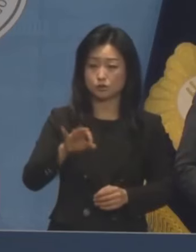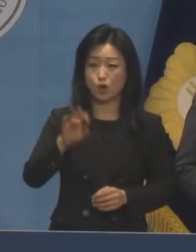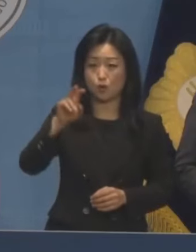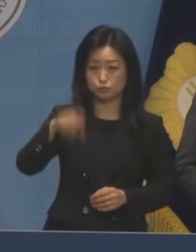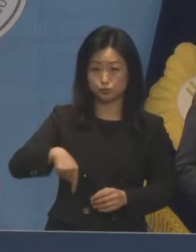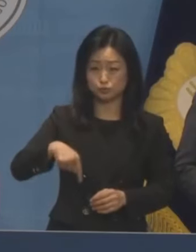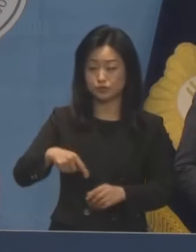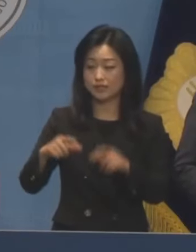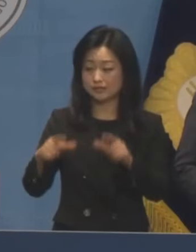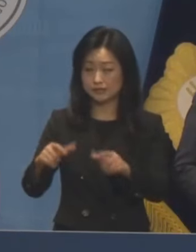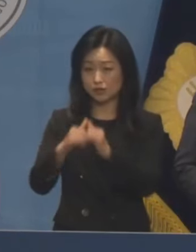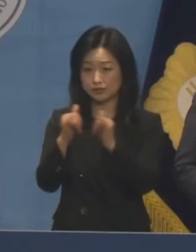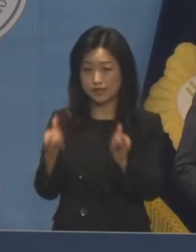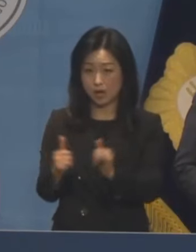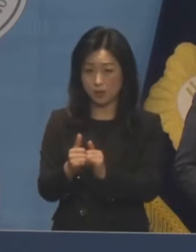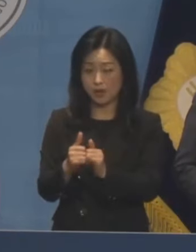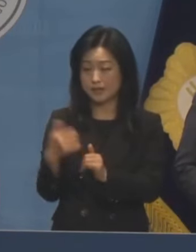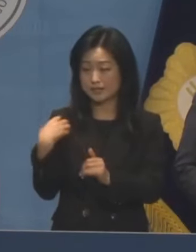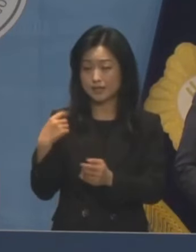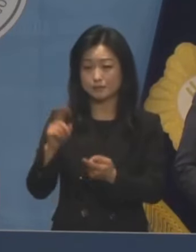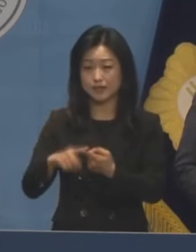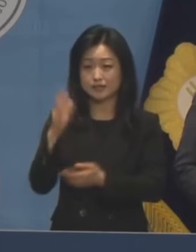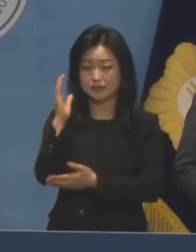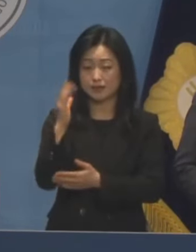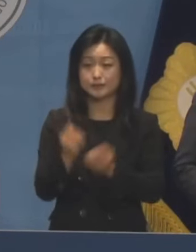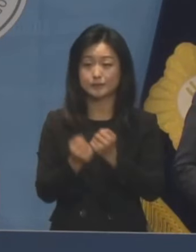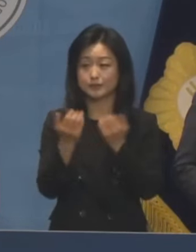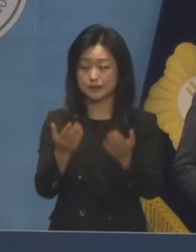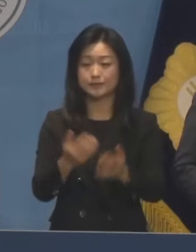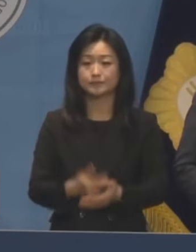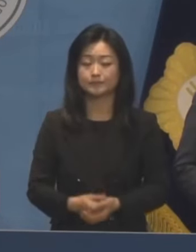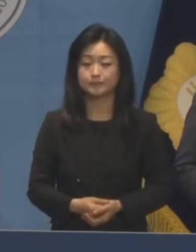사회적 책임에 대해서 순서대로 말씀드리도록